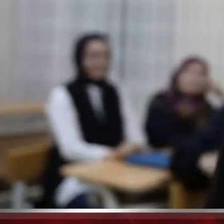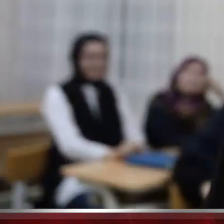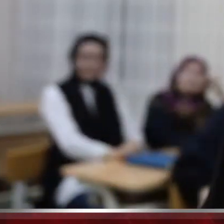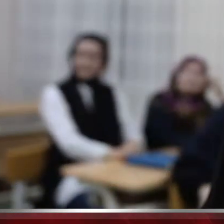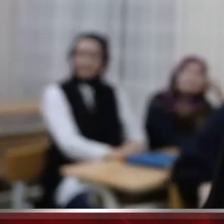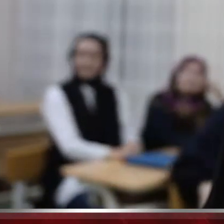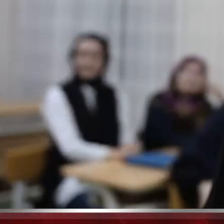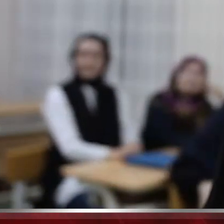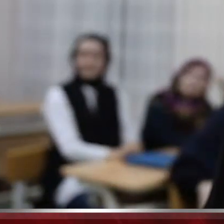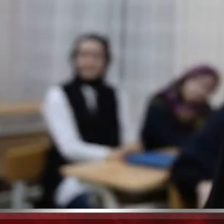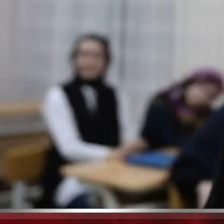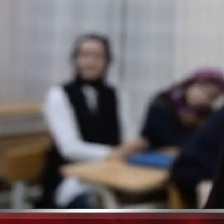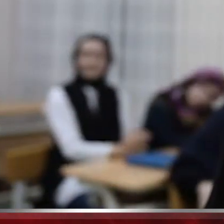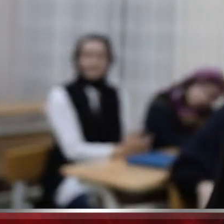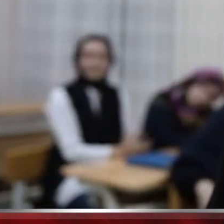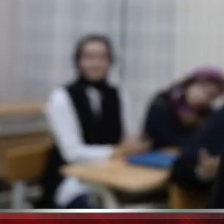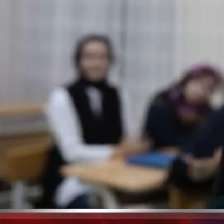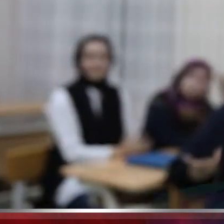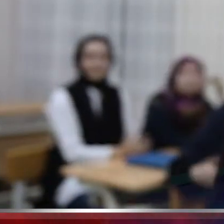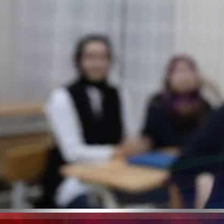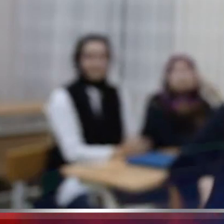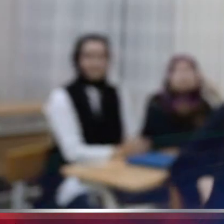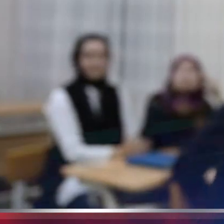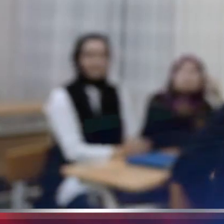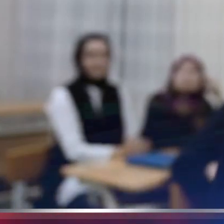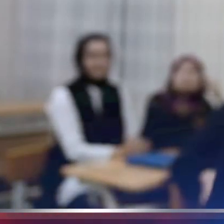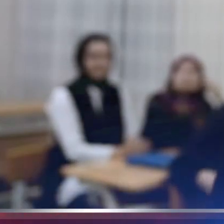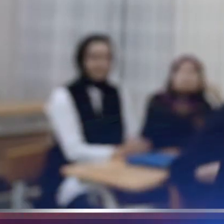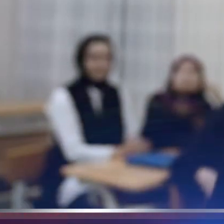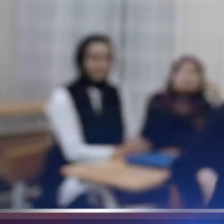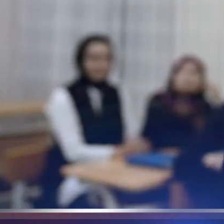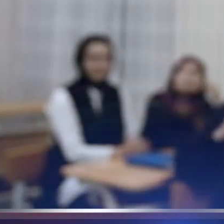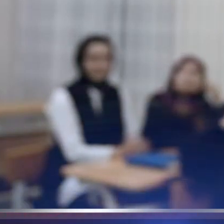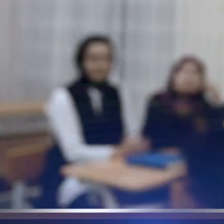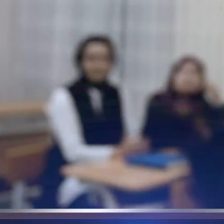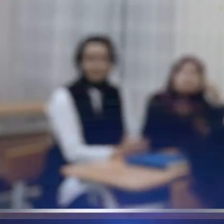zor. Ama bunu zamanla açtık, Kasım ayında başladık biz bu eğitime.